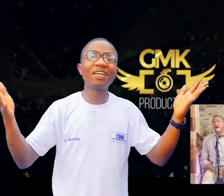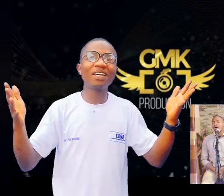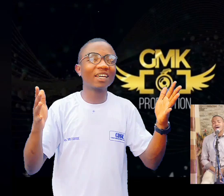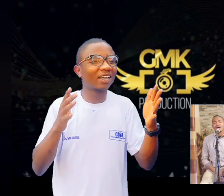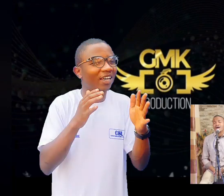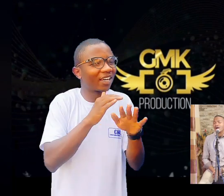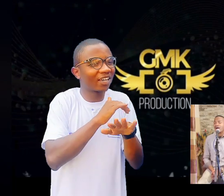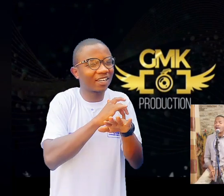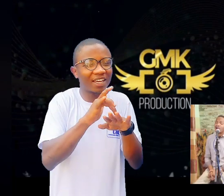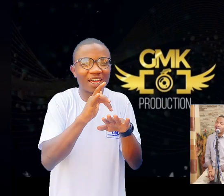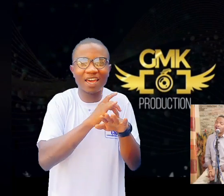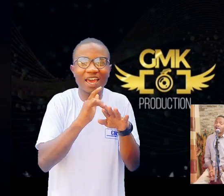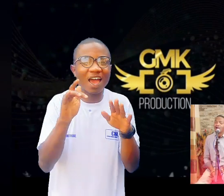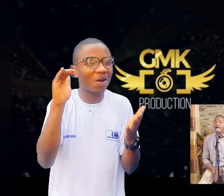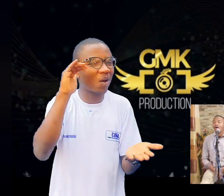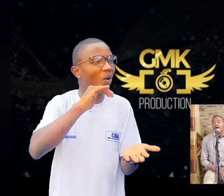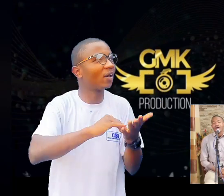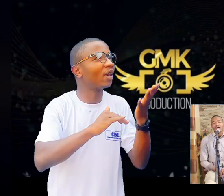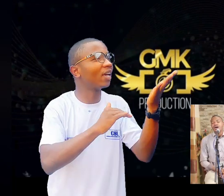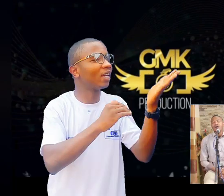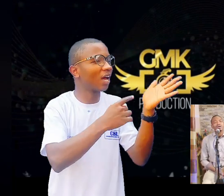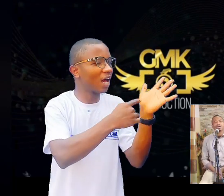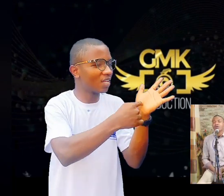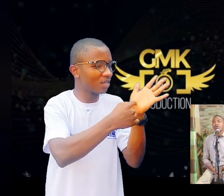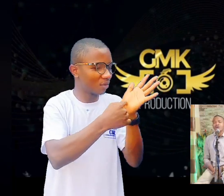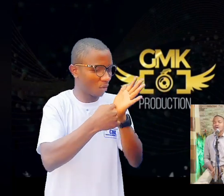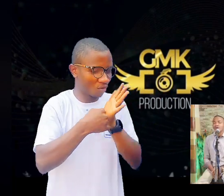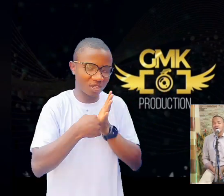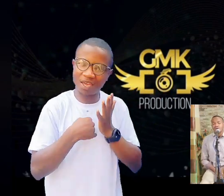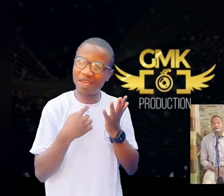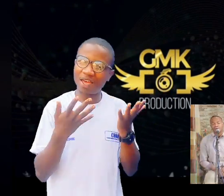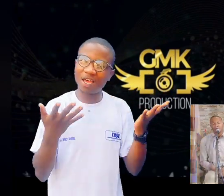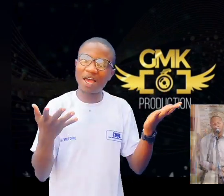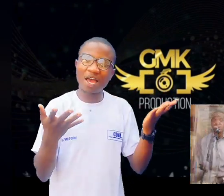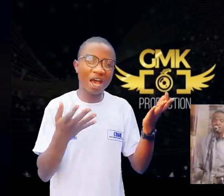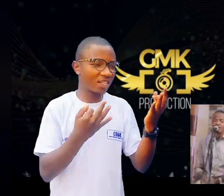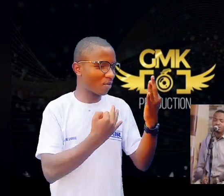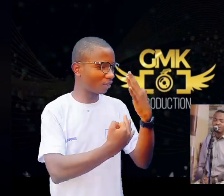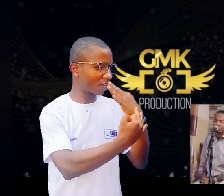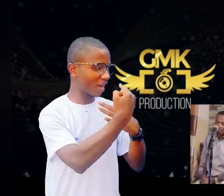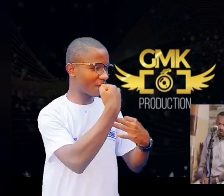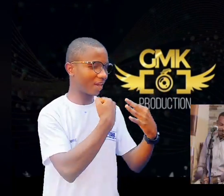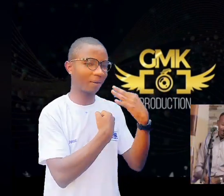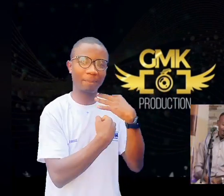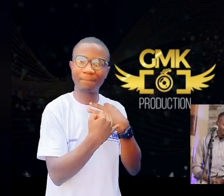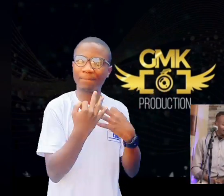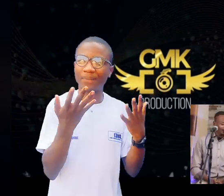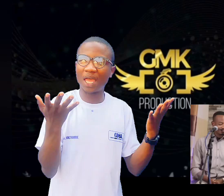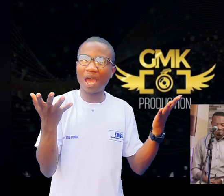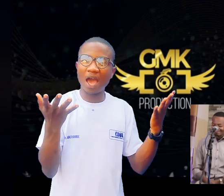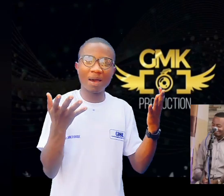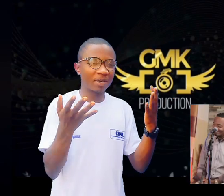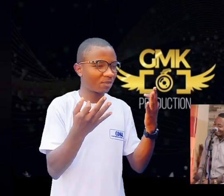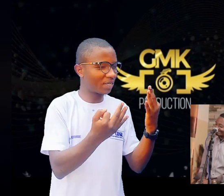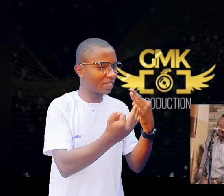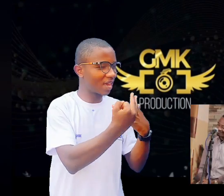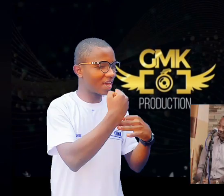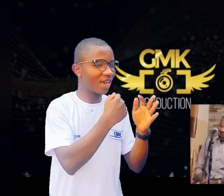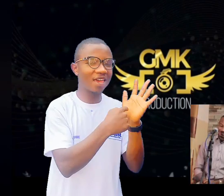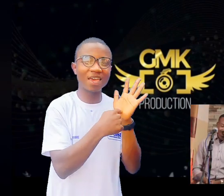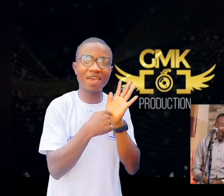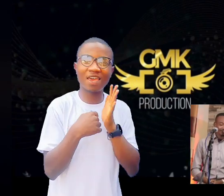Il n'a plus rien à m'éprouver, à me démontrer ou